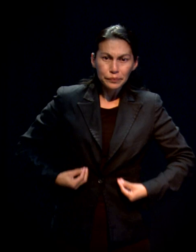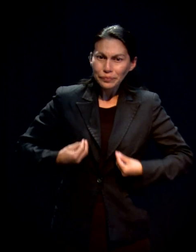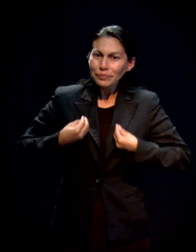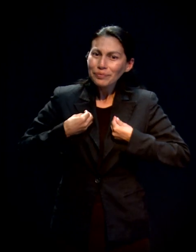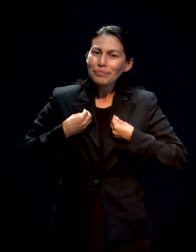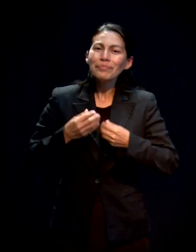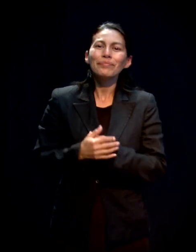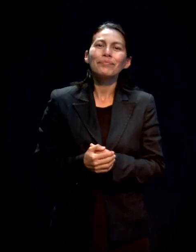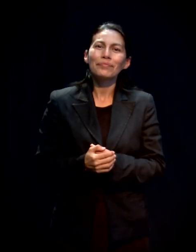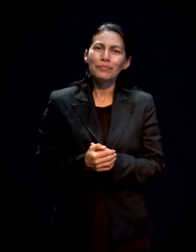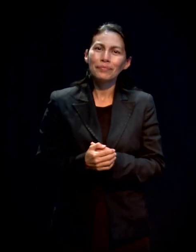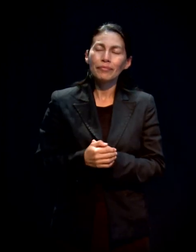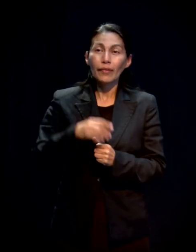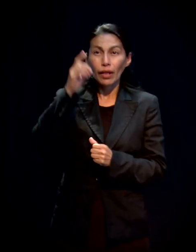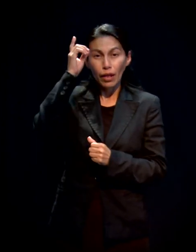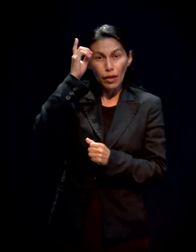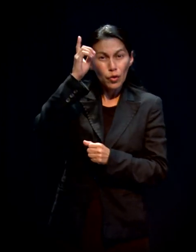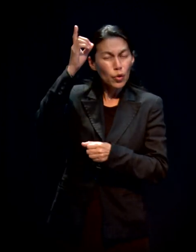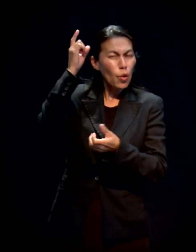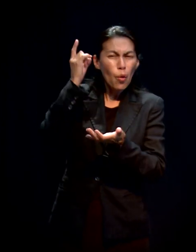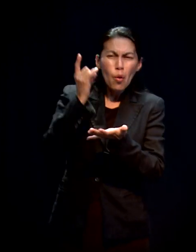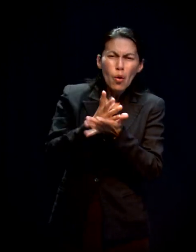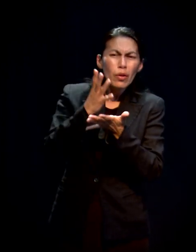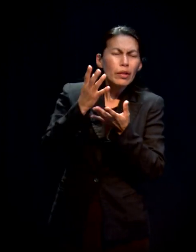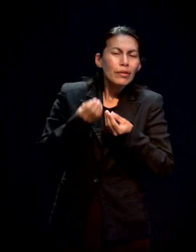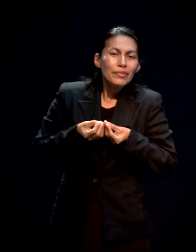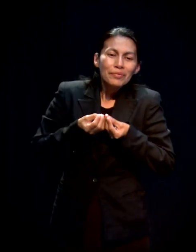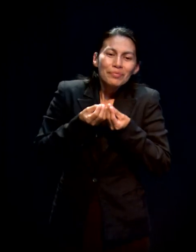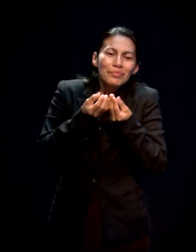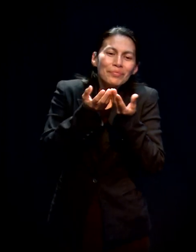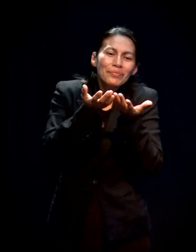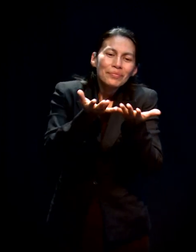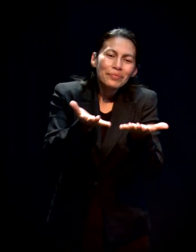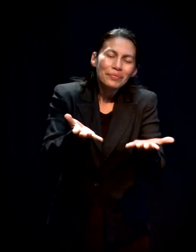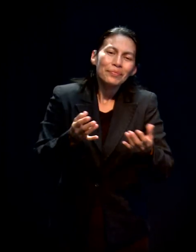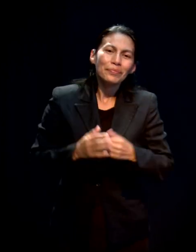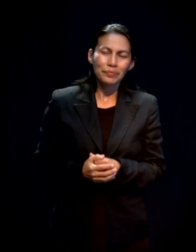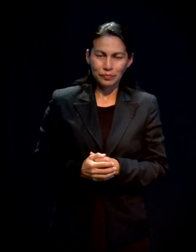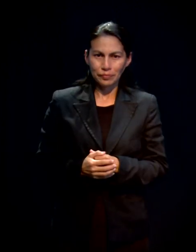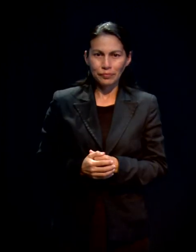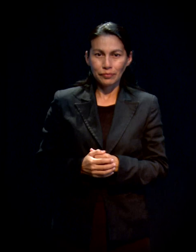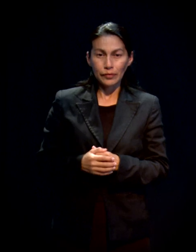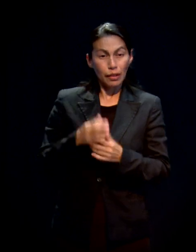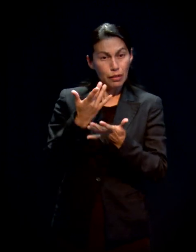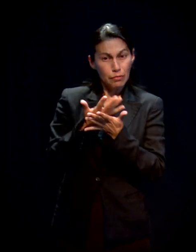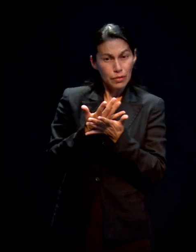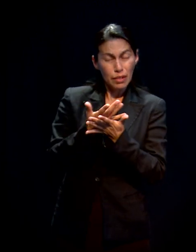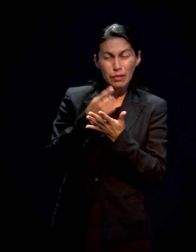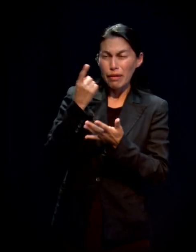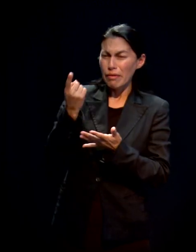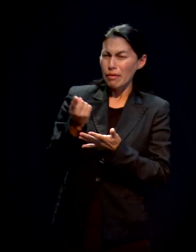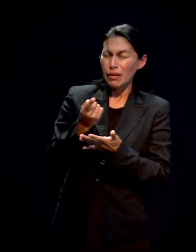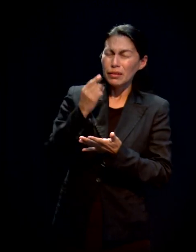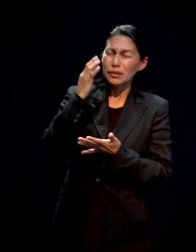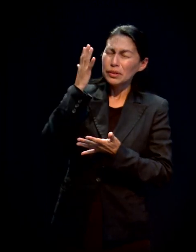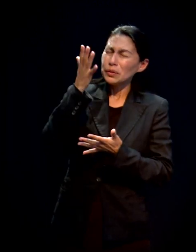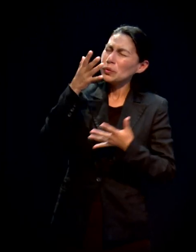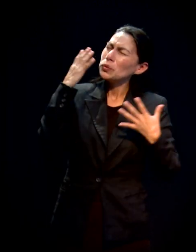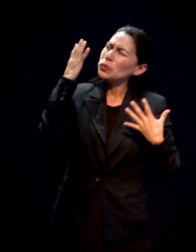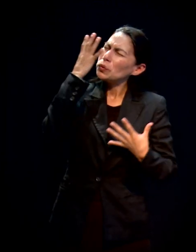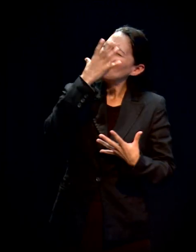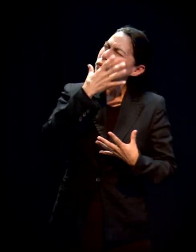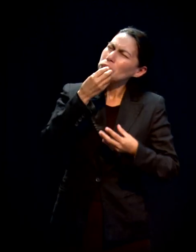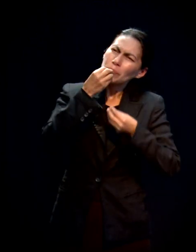nueva que solo dios puede ofrecer ahora con la esperanza de la eternidad